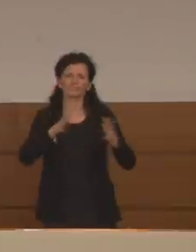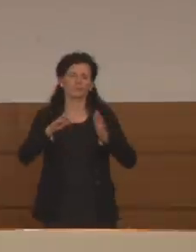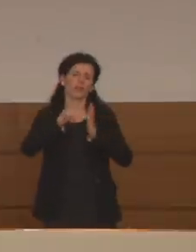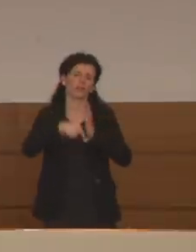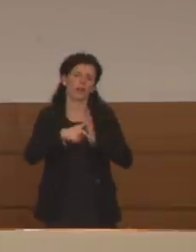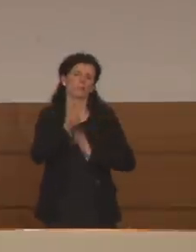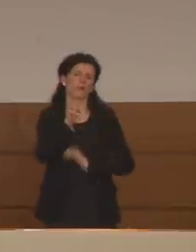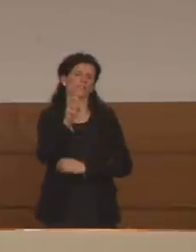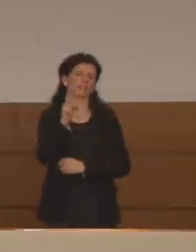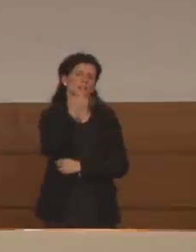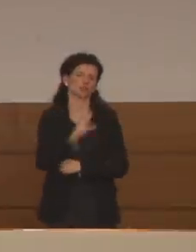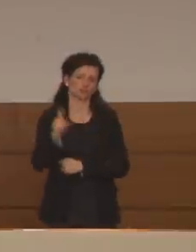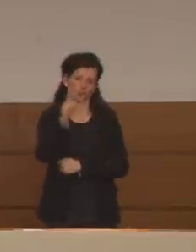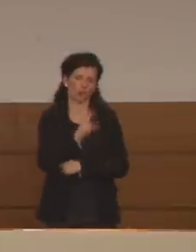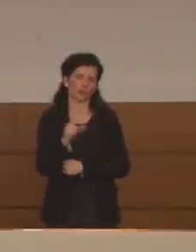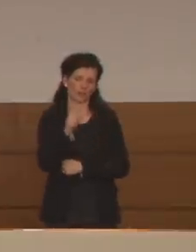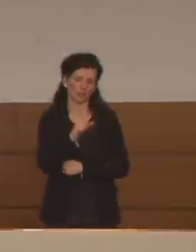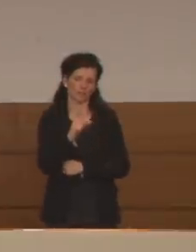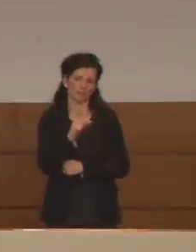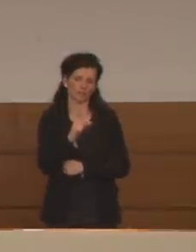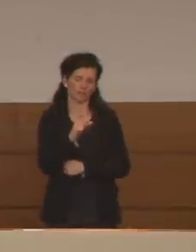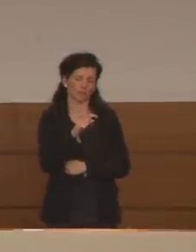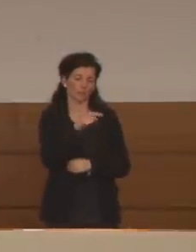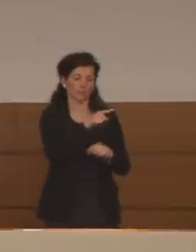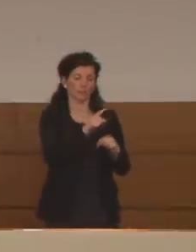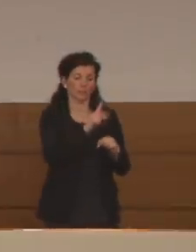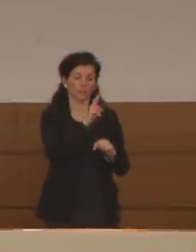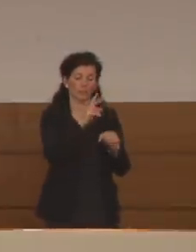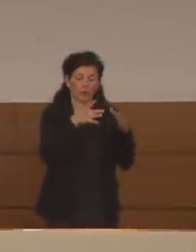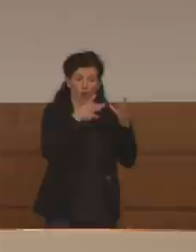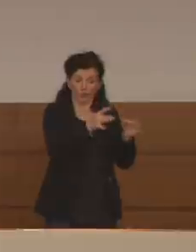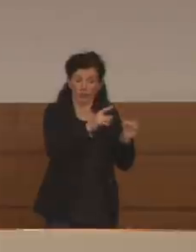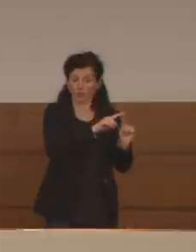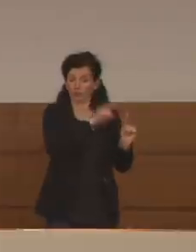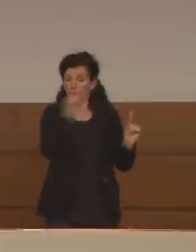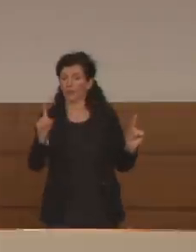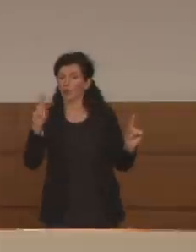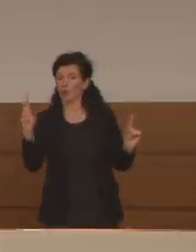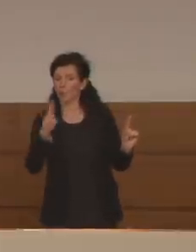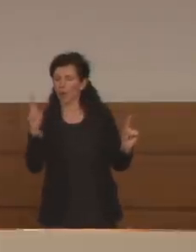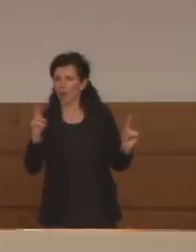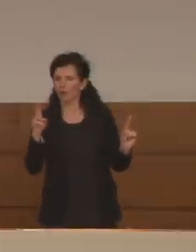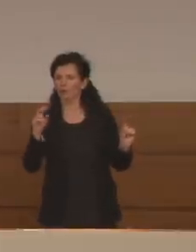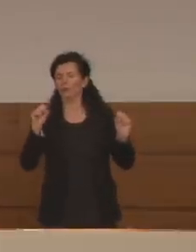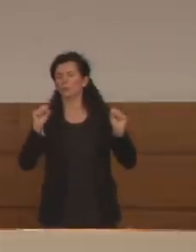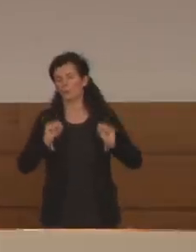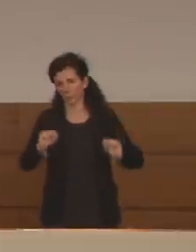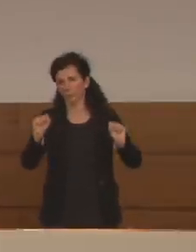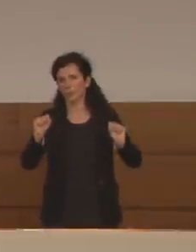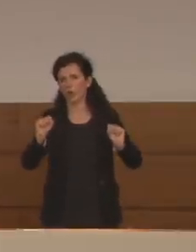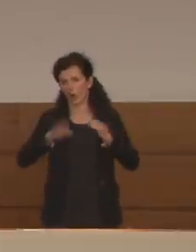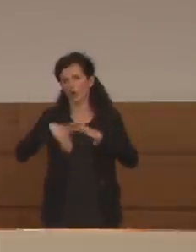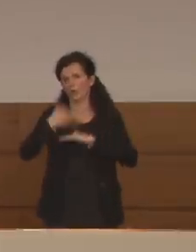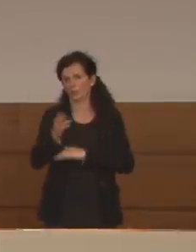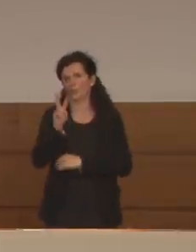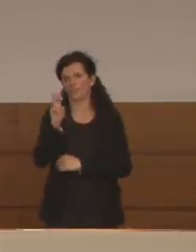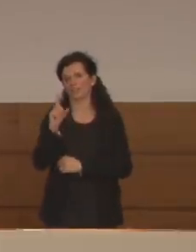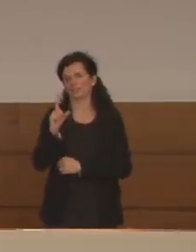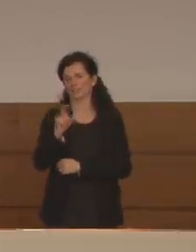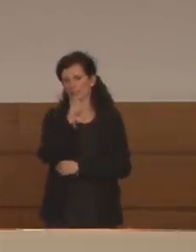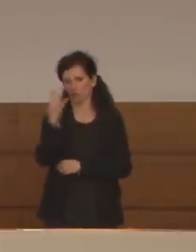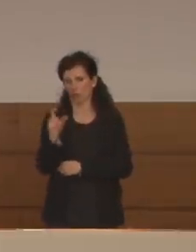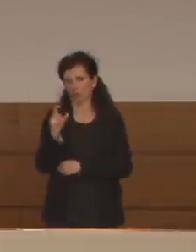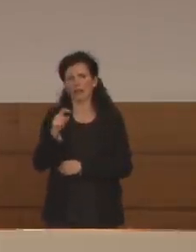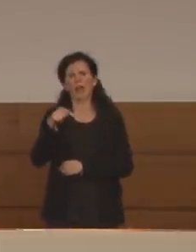giorni quindi dal contagio alla morte possiamo stare potrebbe essere un tempo anche più lungo di 20 giorni adesso si sta